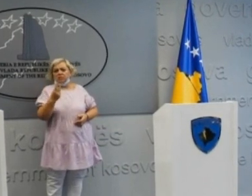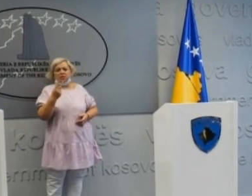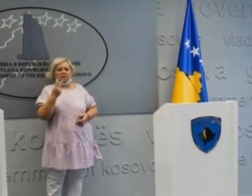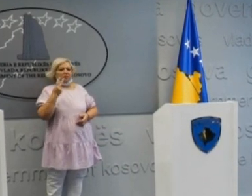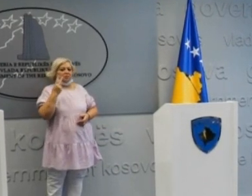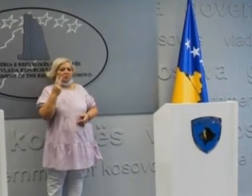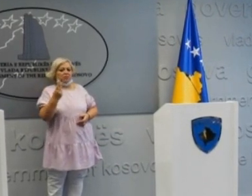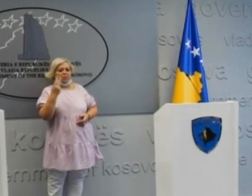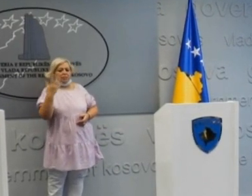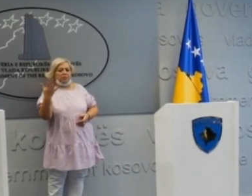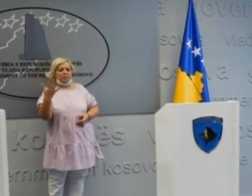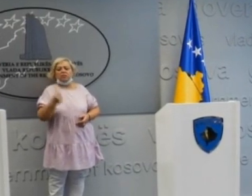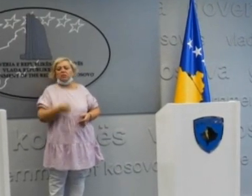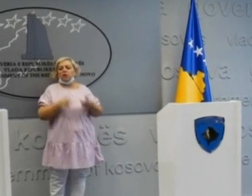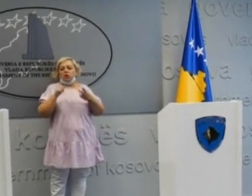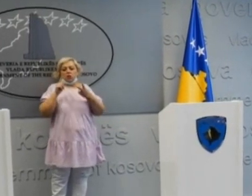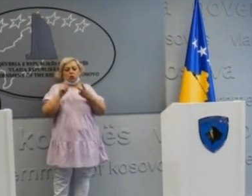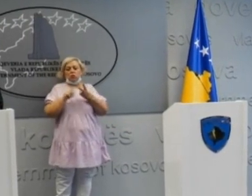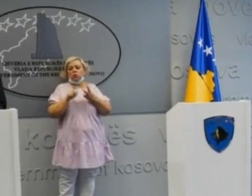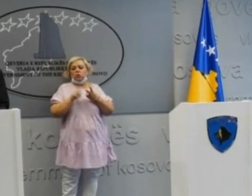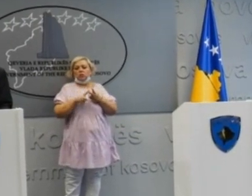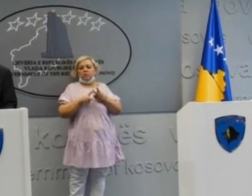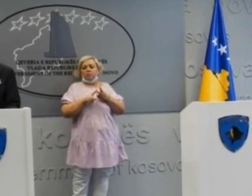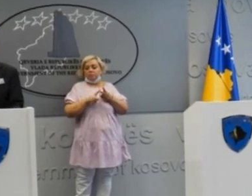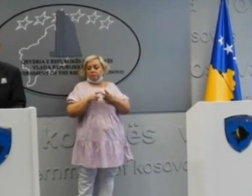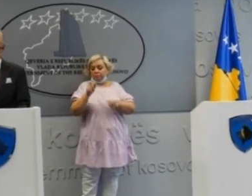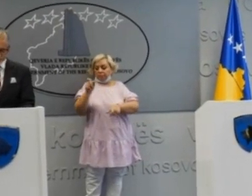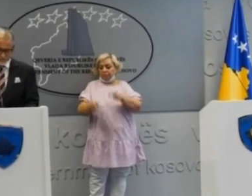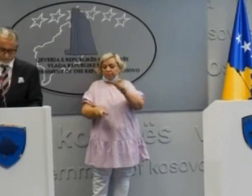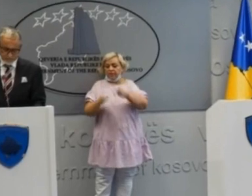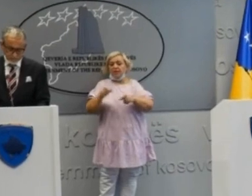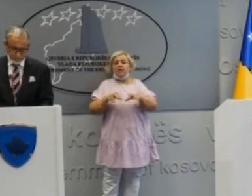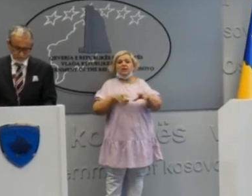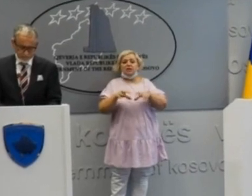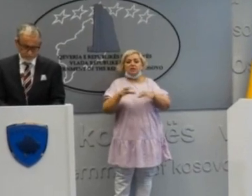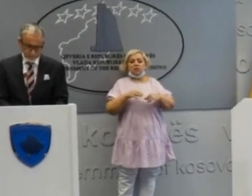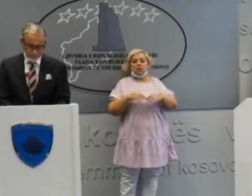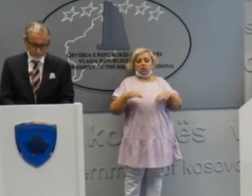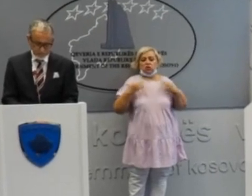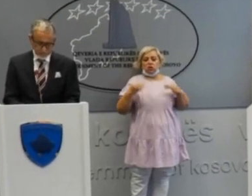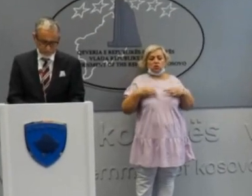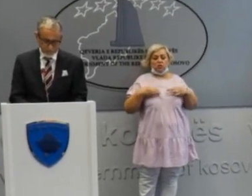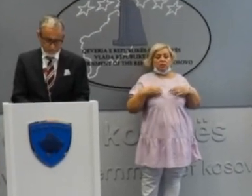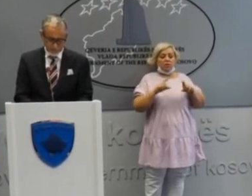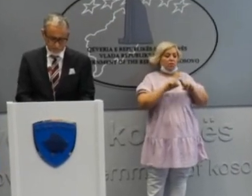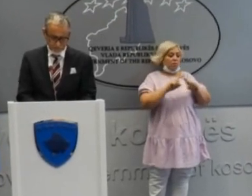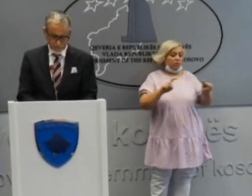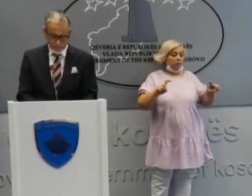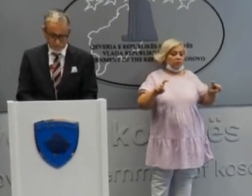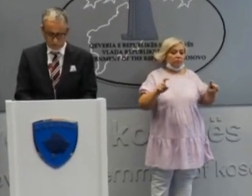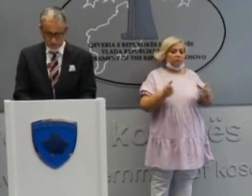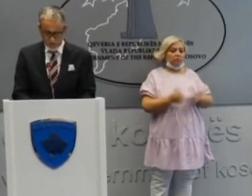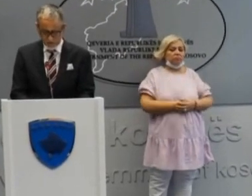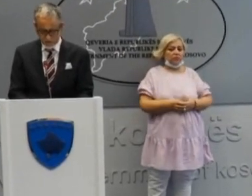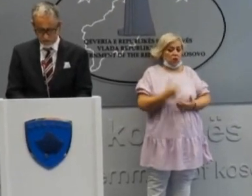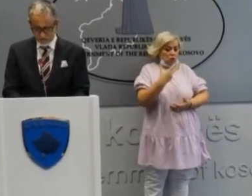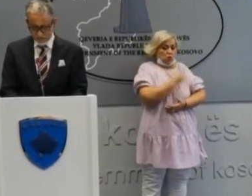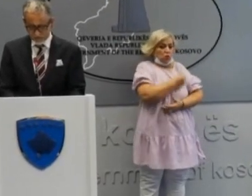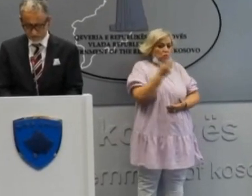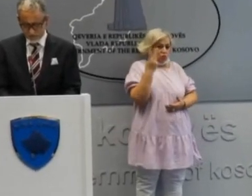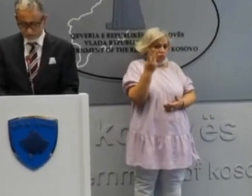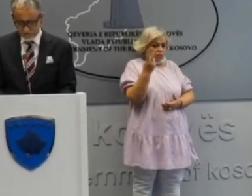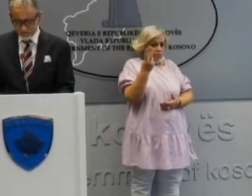euro. E dyta, çka për personat, stafi shëndetësor që janë infektuar edhe pasi kanë marrë dy